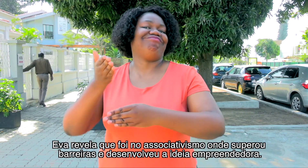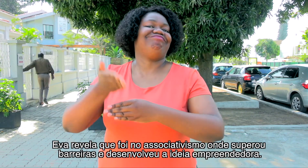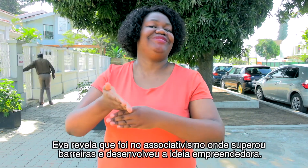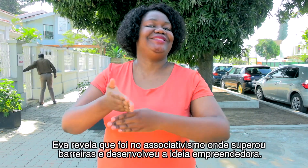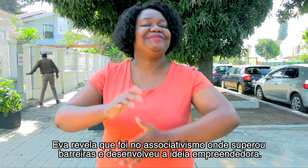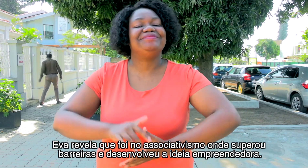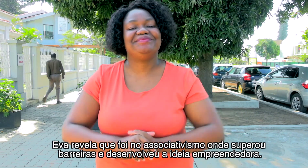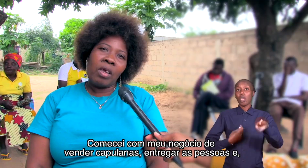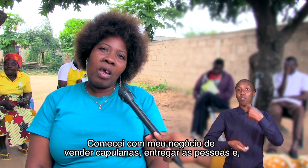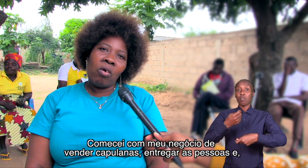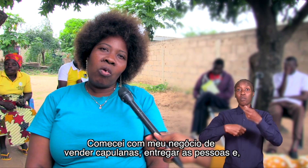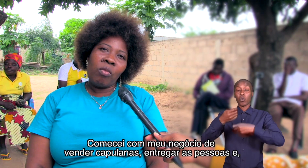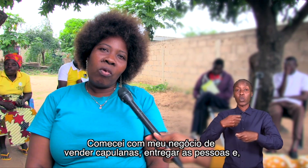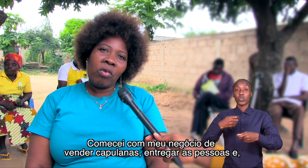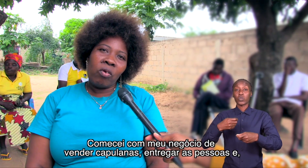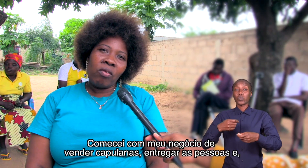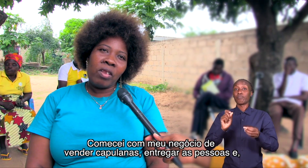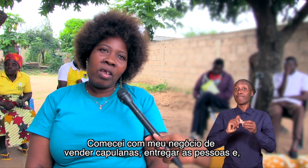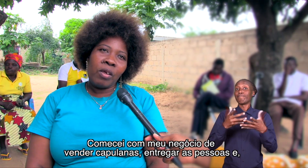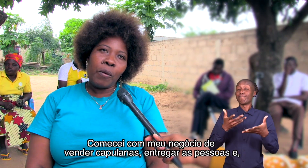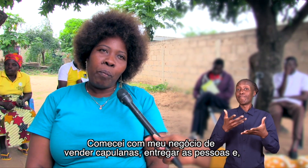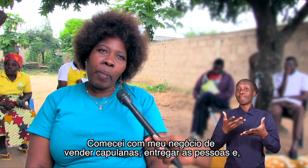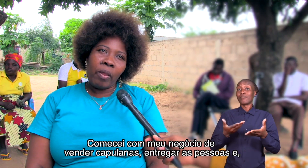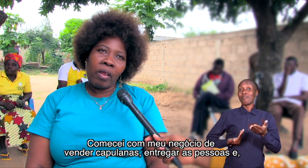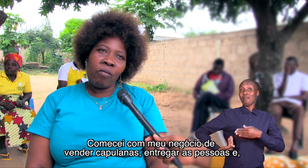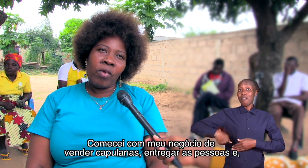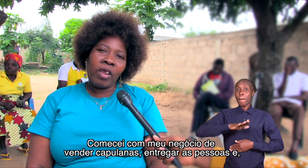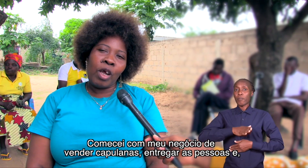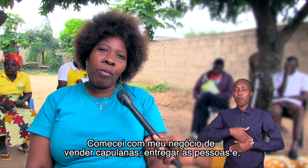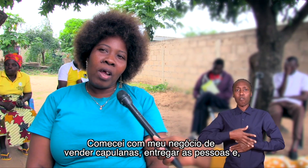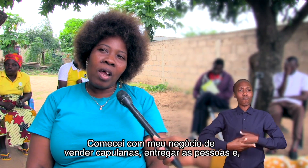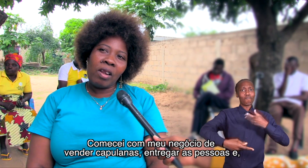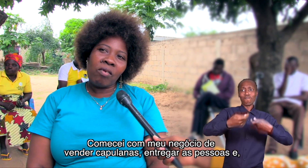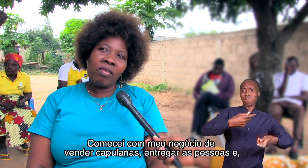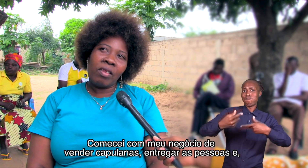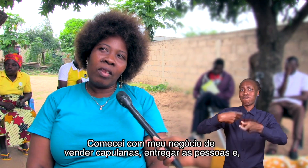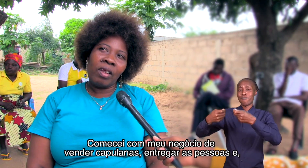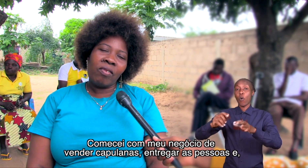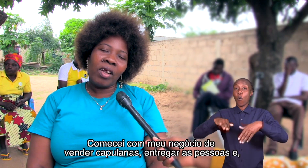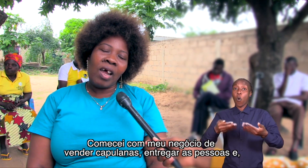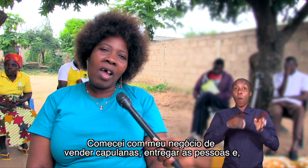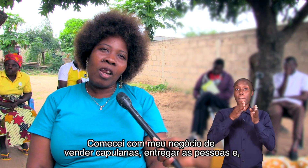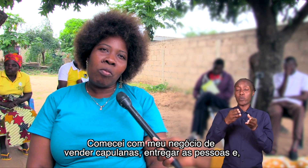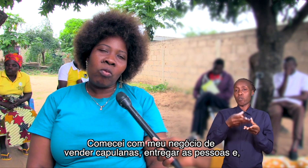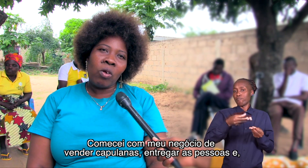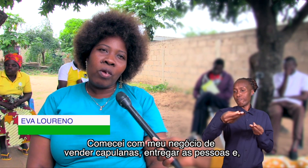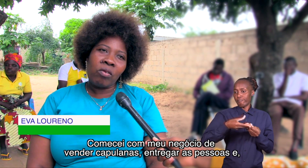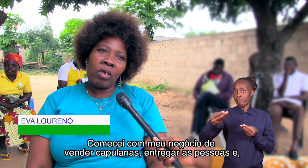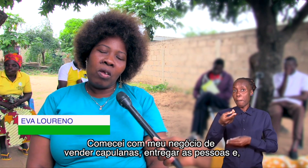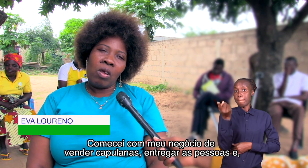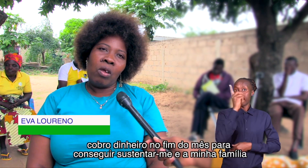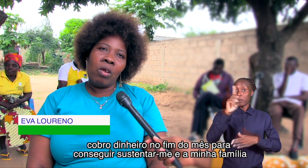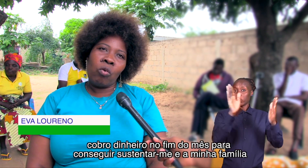ideia empreendedora. Agora comecei com o negócio de vender capulanas, entregar às